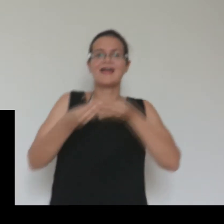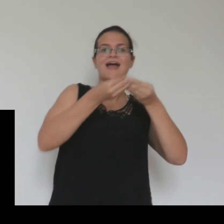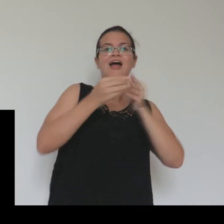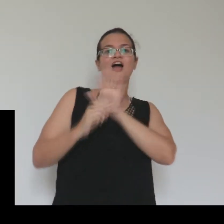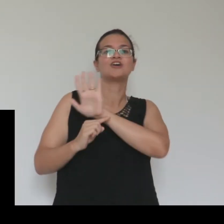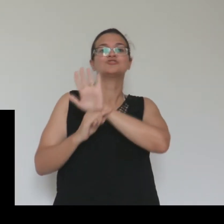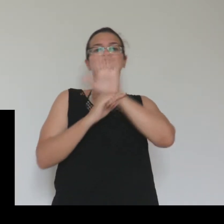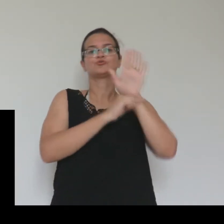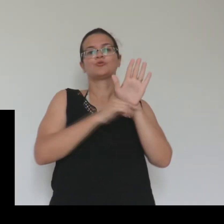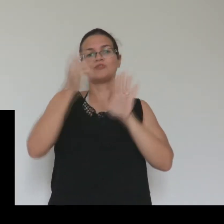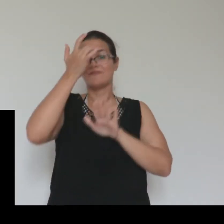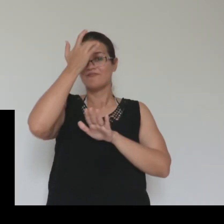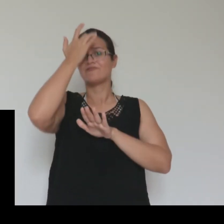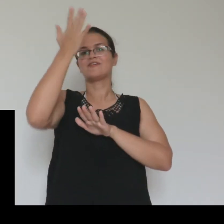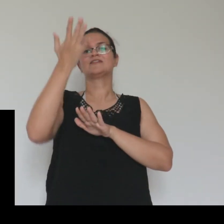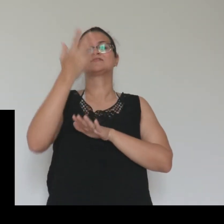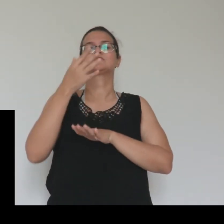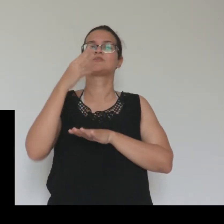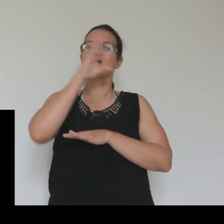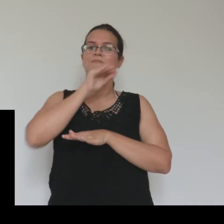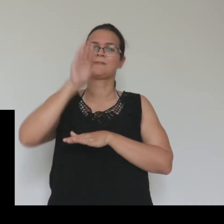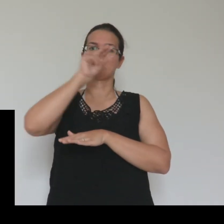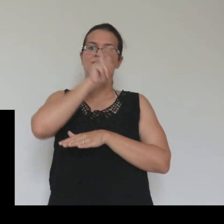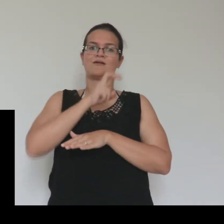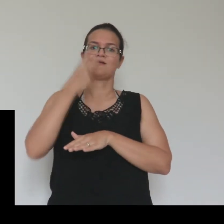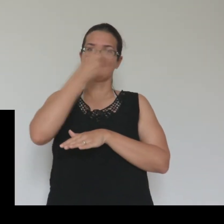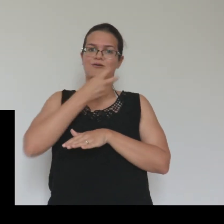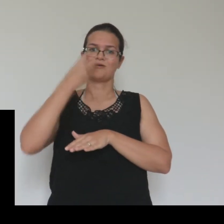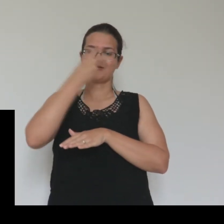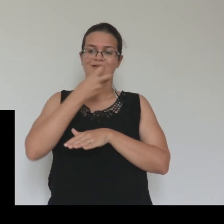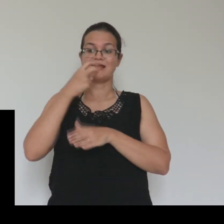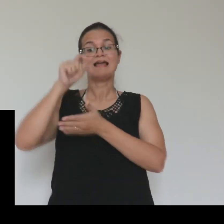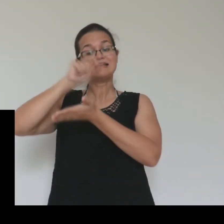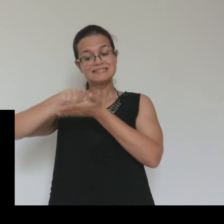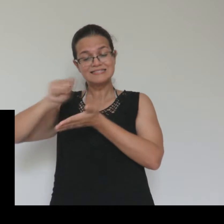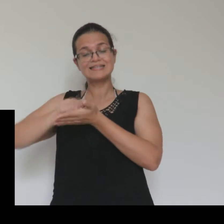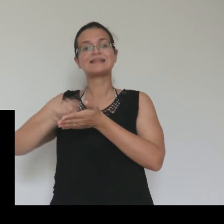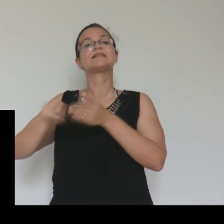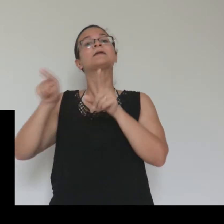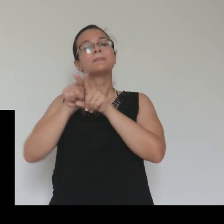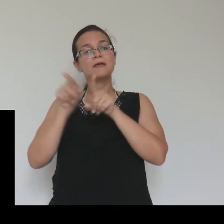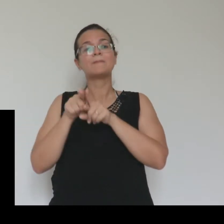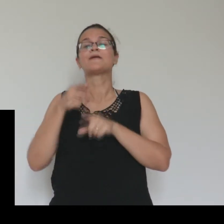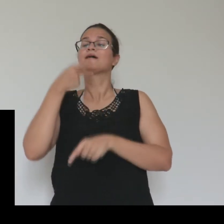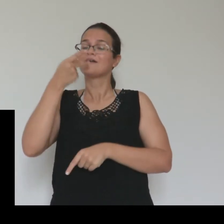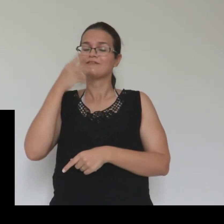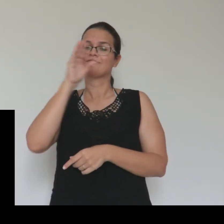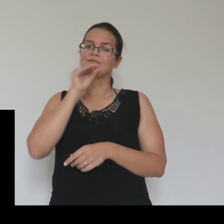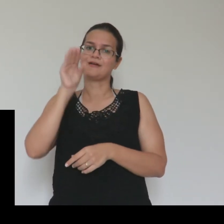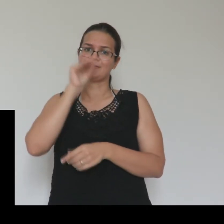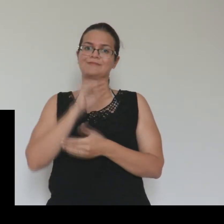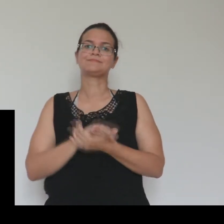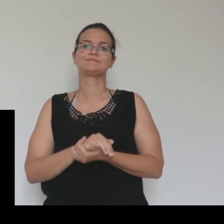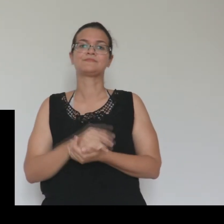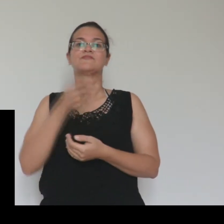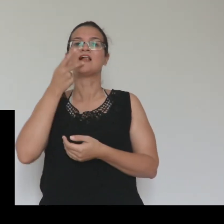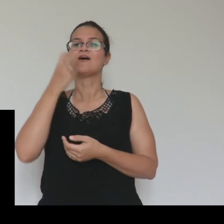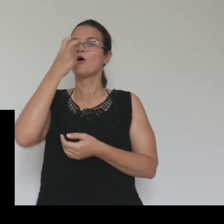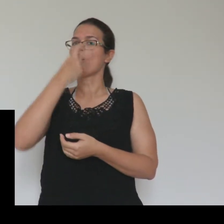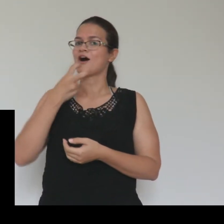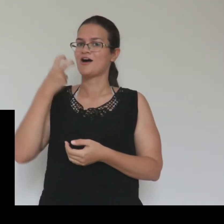até mesmo na modalidade falada oralmente, né? O que a gente tem que tomar cuidado? Que a partir da